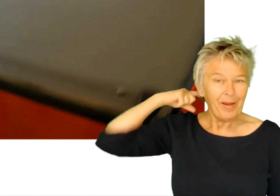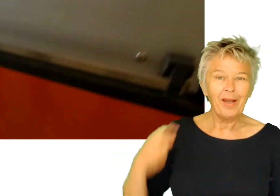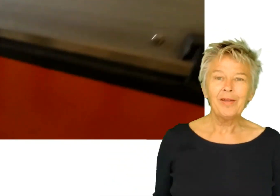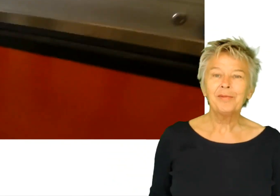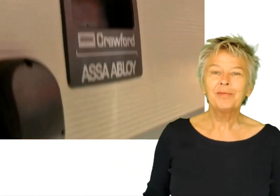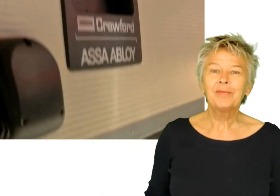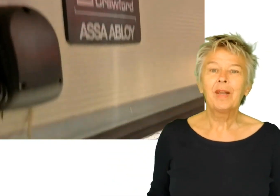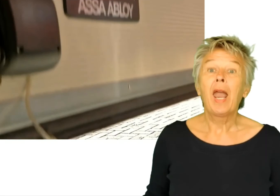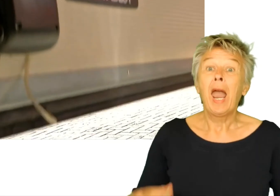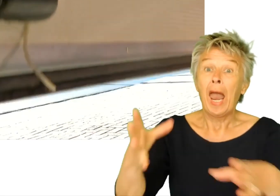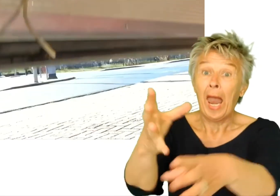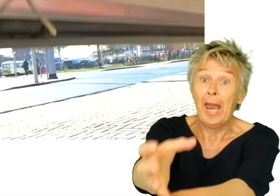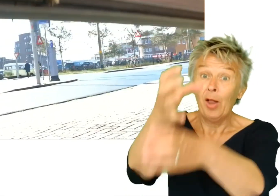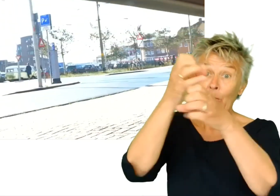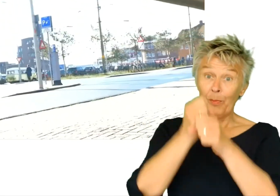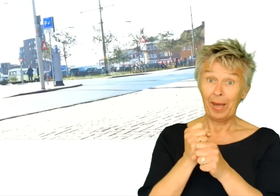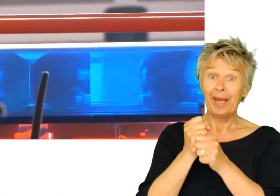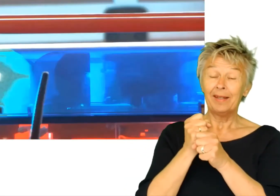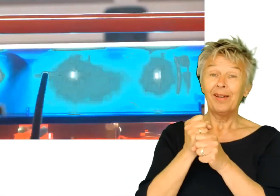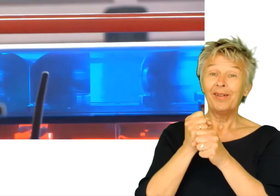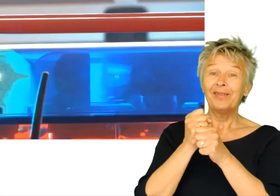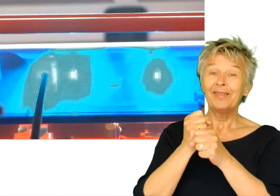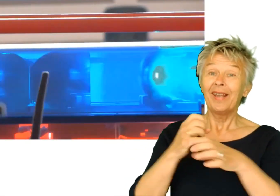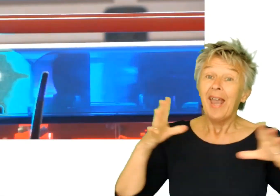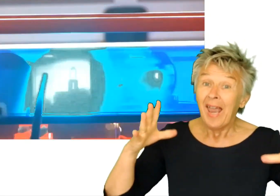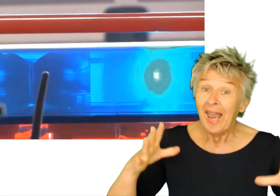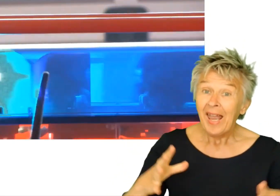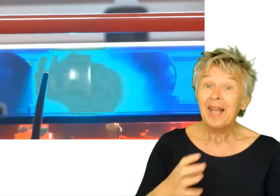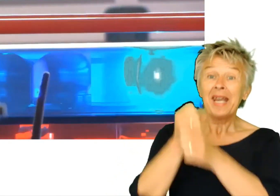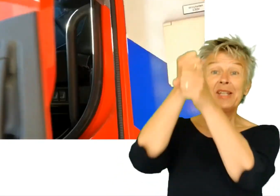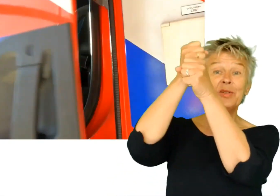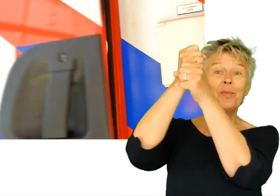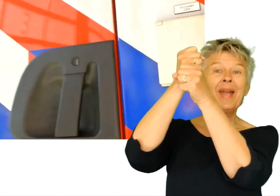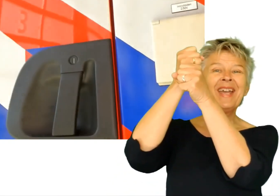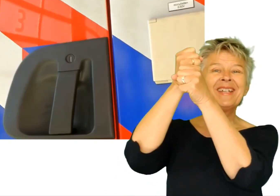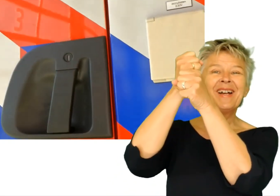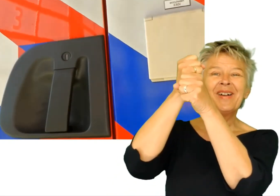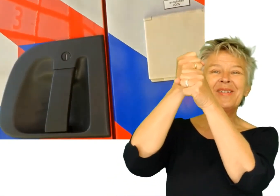brandweerman, help mij dan, red mij dan.